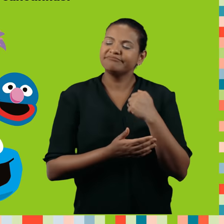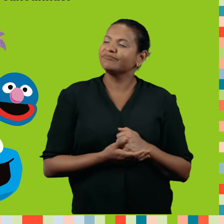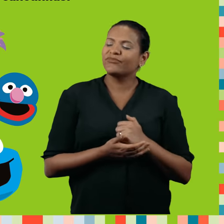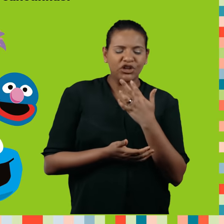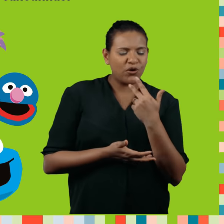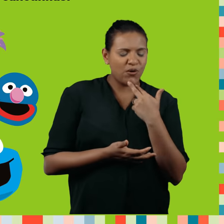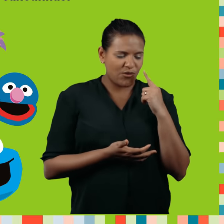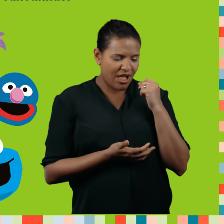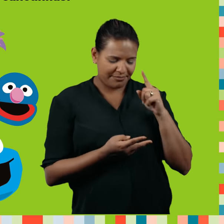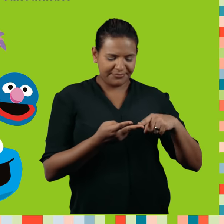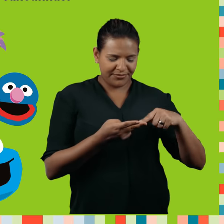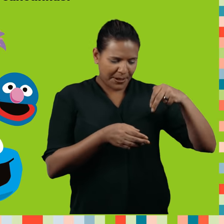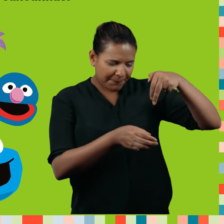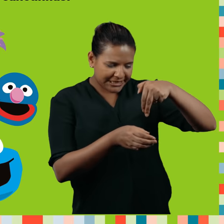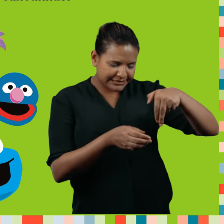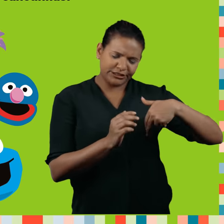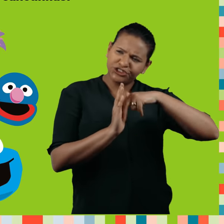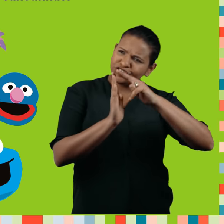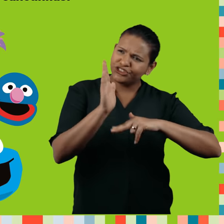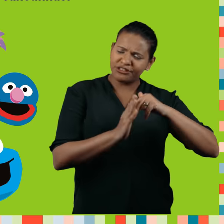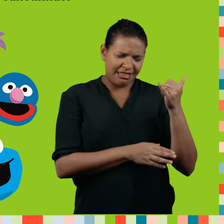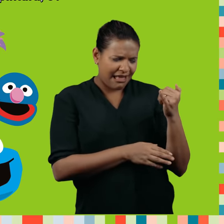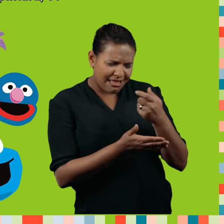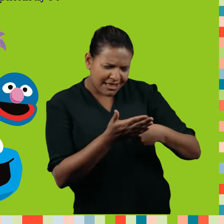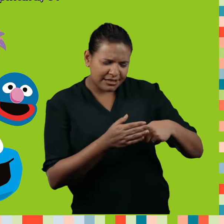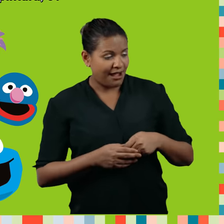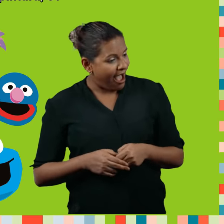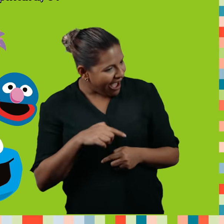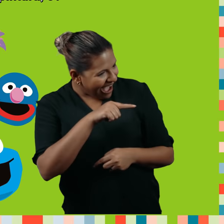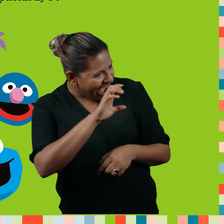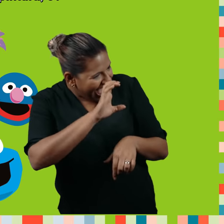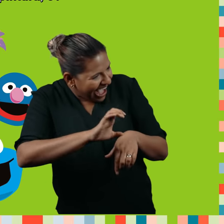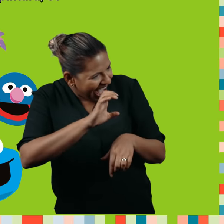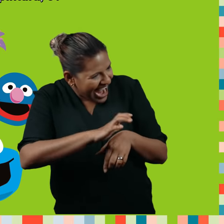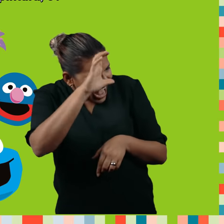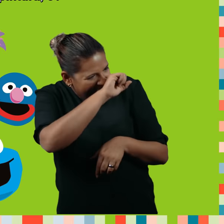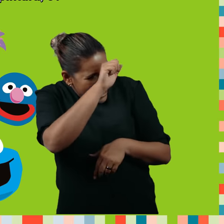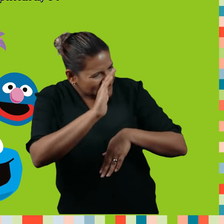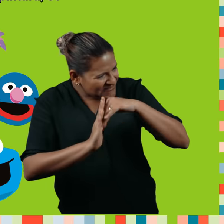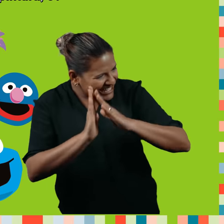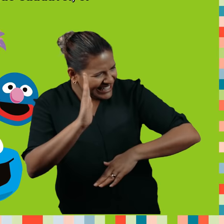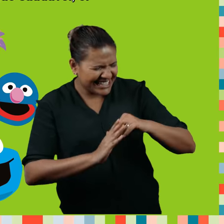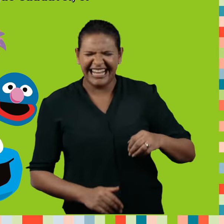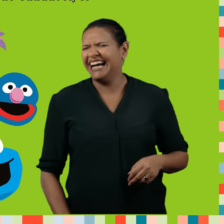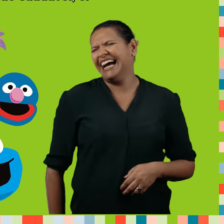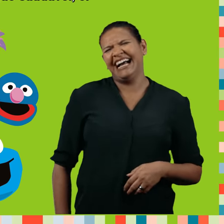cor, pincéis, tintas, canetinhas... Você vai fazer um curso de pintura, é?